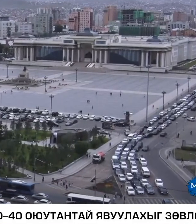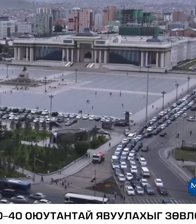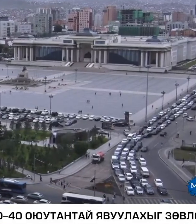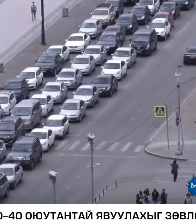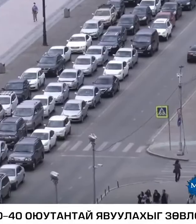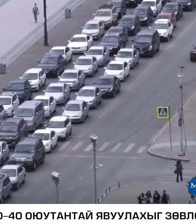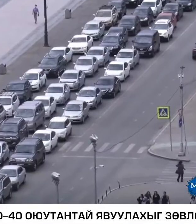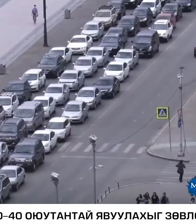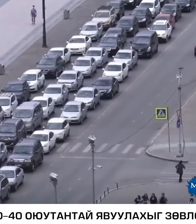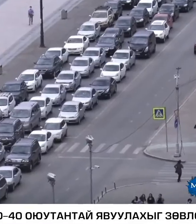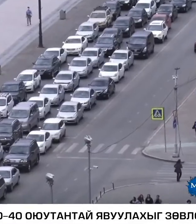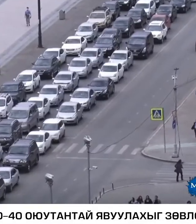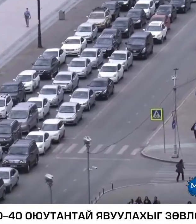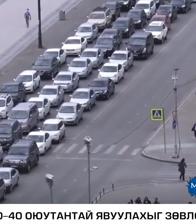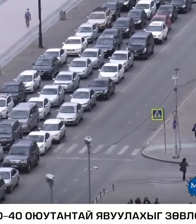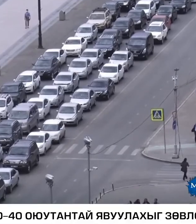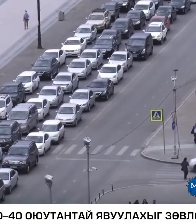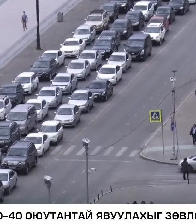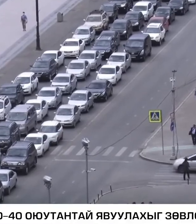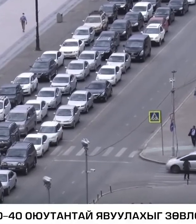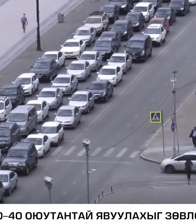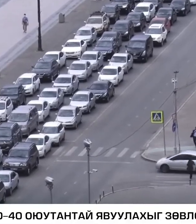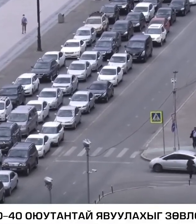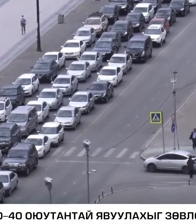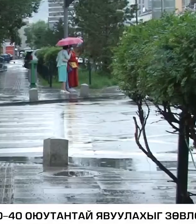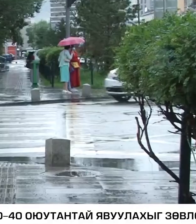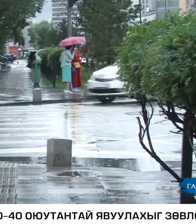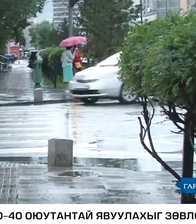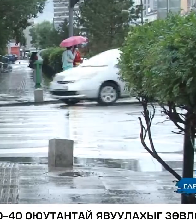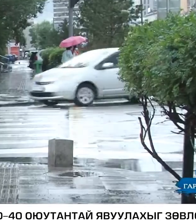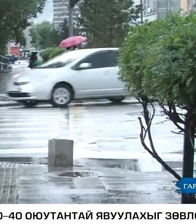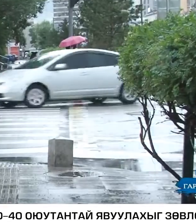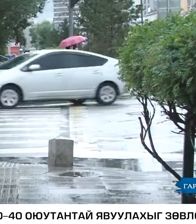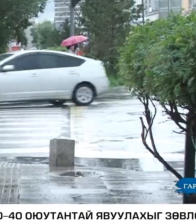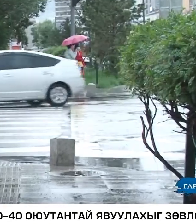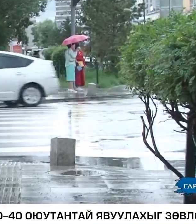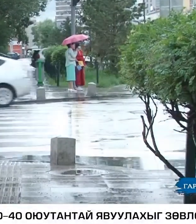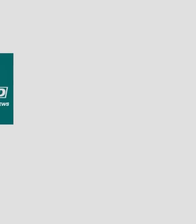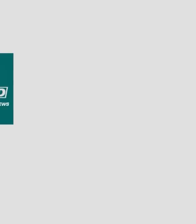хангажээ. За гэхдээ оюутнуудыг 10-р сарын 1-ээс 5-ны хооронд дотор байранд хүлээж авах юм байна.